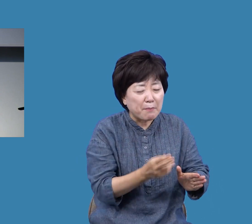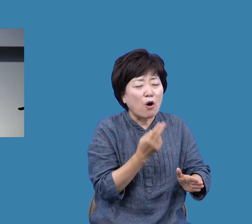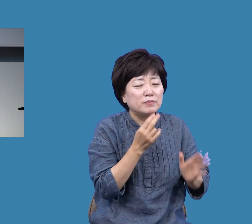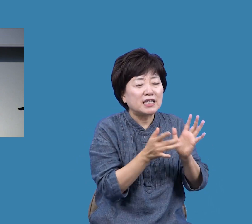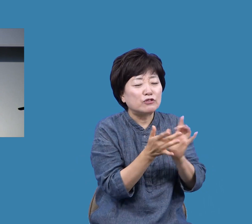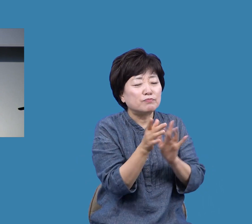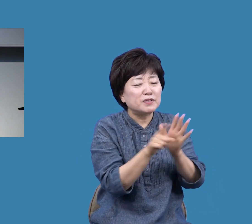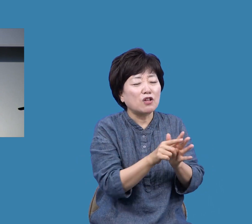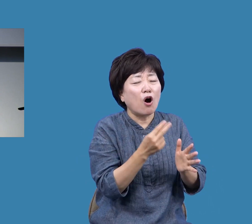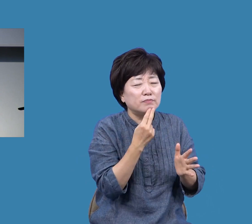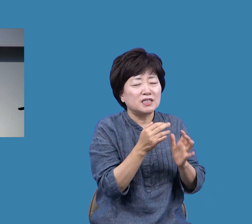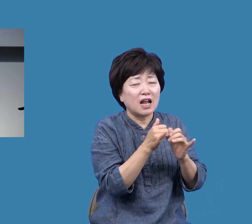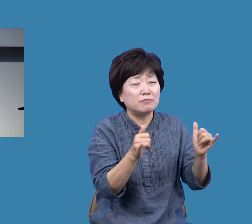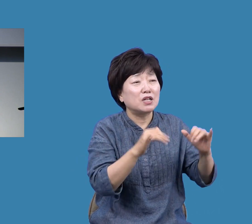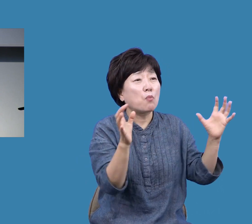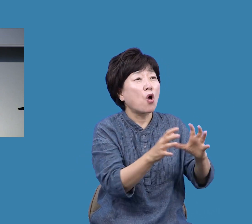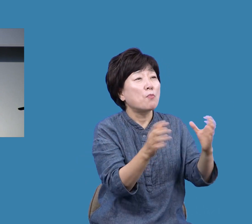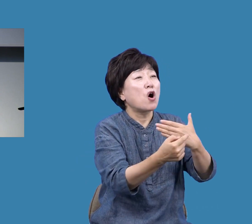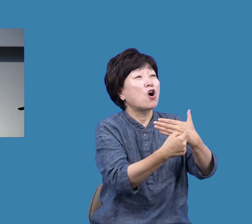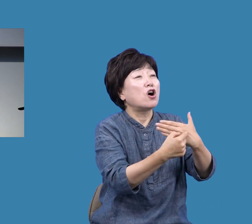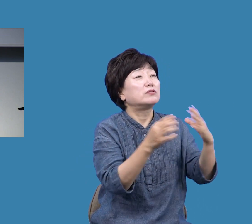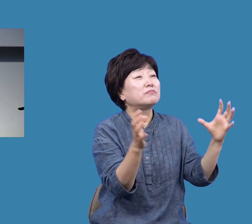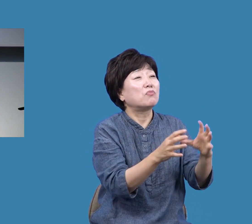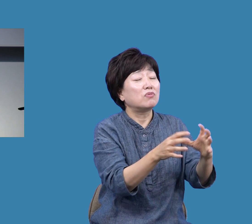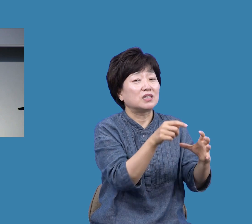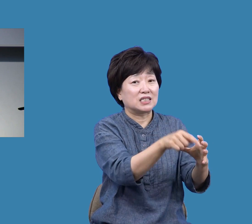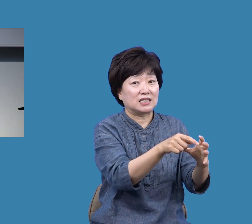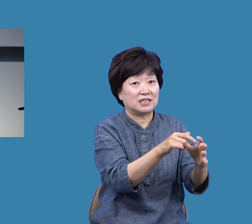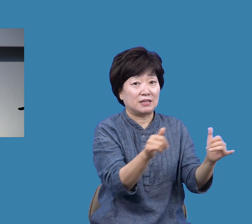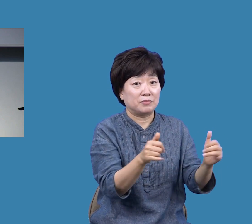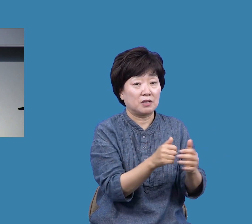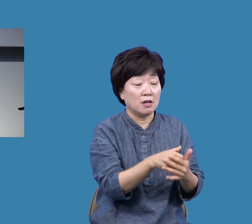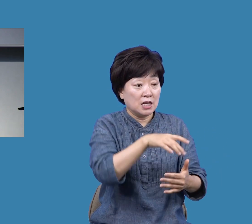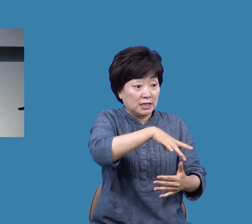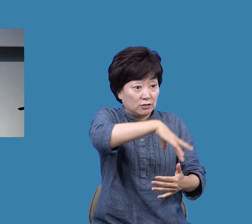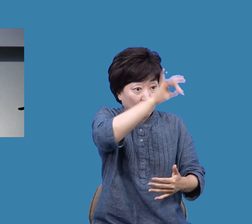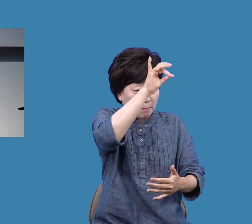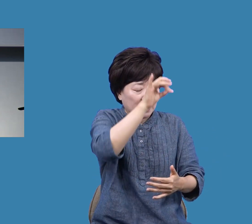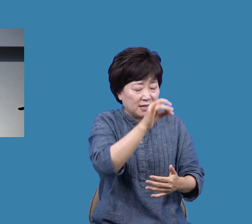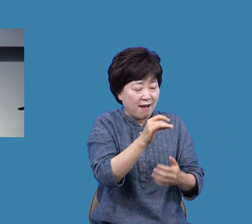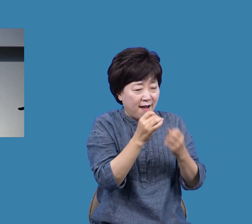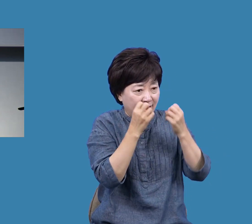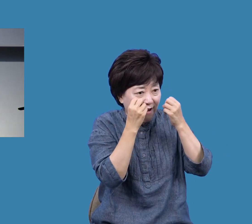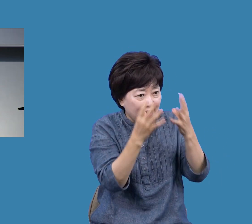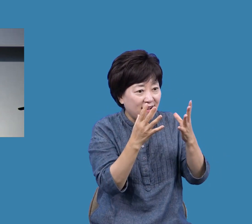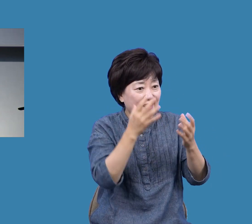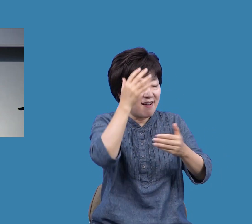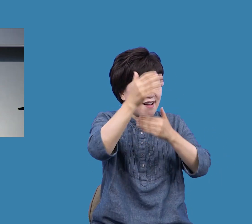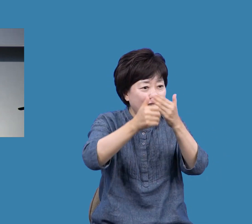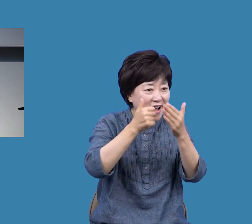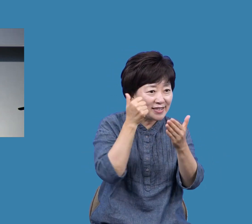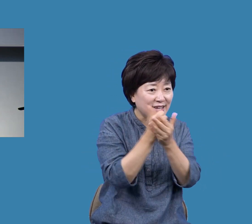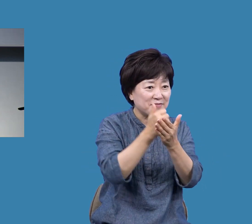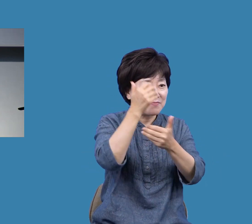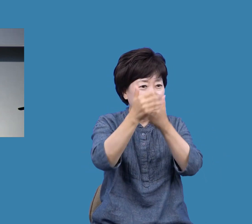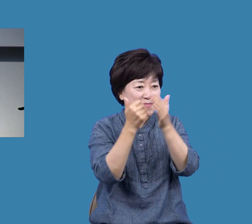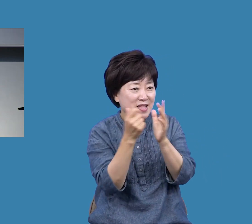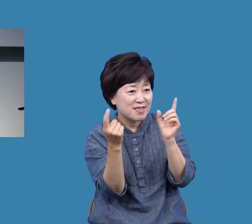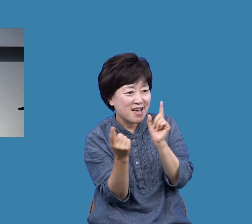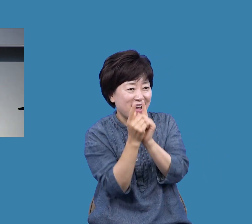사람들한테 들어오는 묵은 누룩은 어떻게 생기냐면 처음에는 굉장히 신선한 하나님과의 만남 가운데 시작이